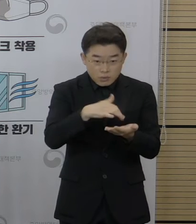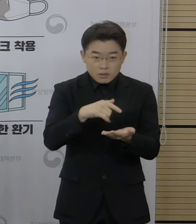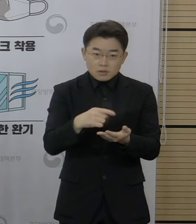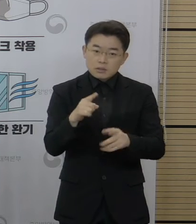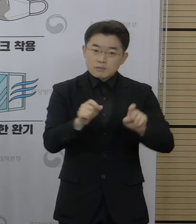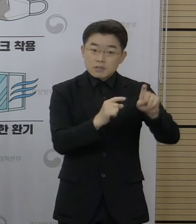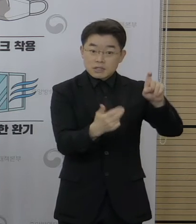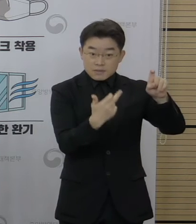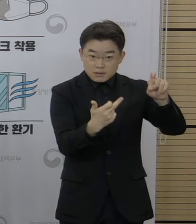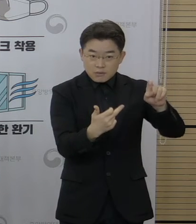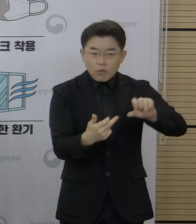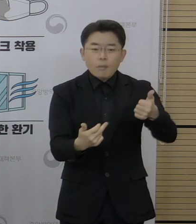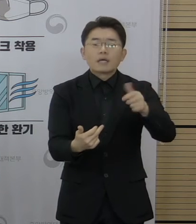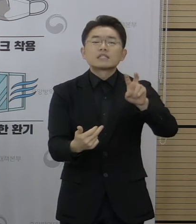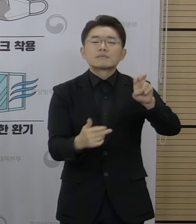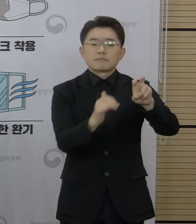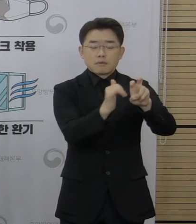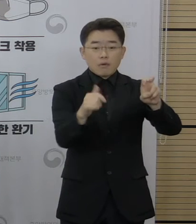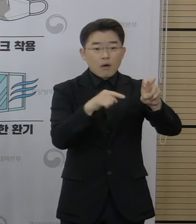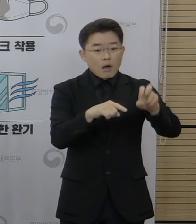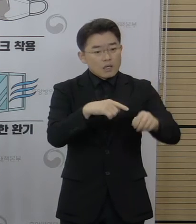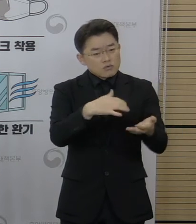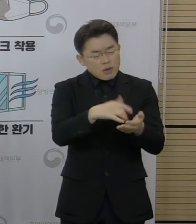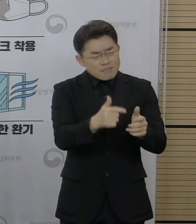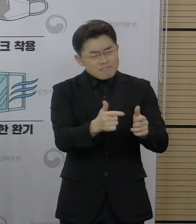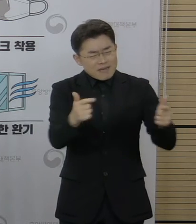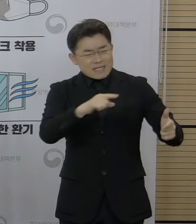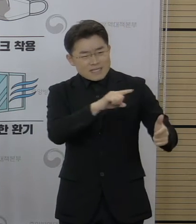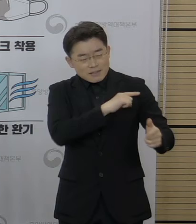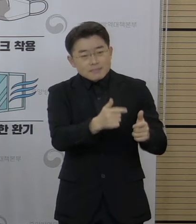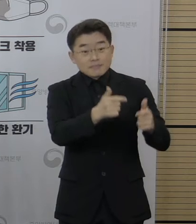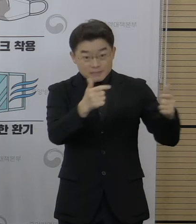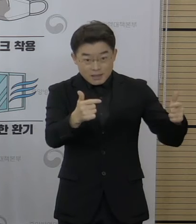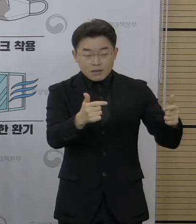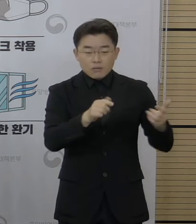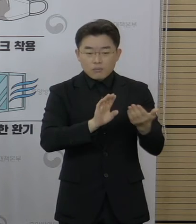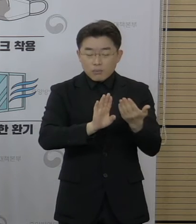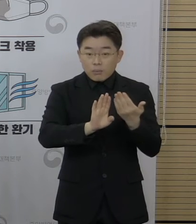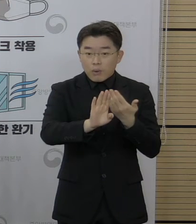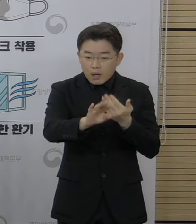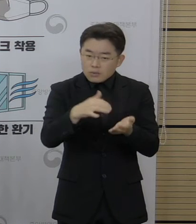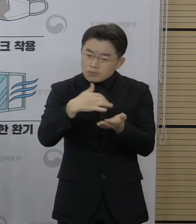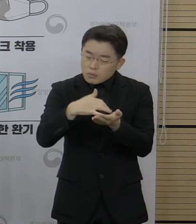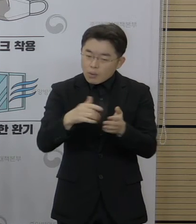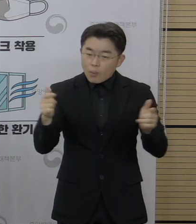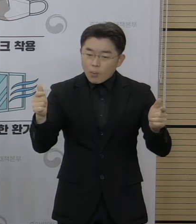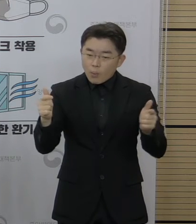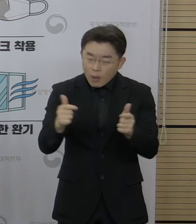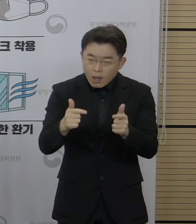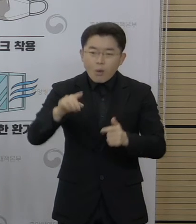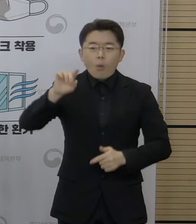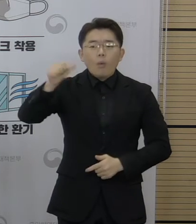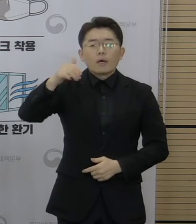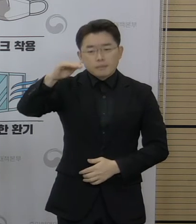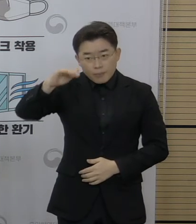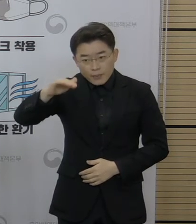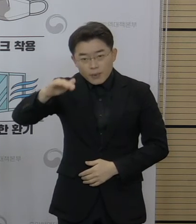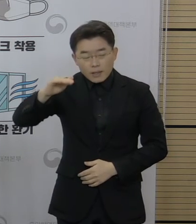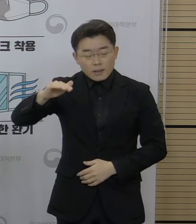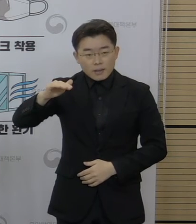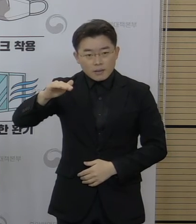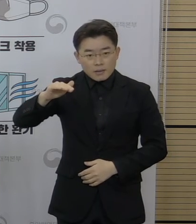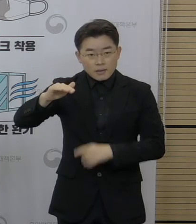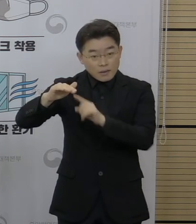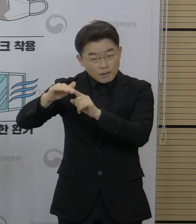17일 522 명으로 역대 최고 의 수치를 기록한 이후에 사병 명대에 후반인데 500명 때